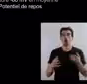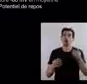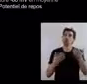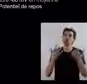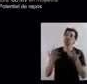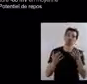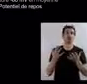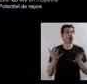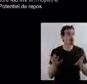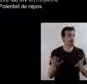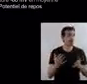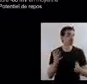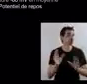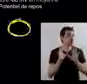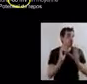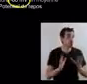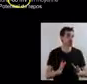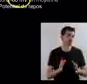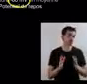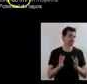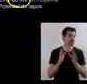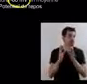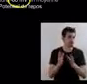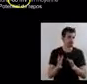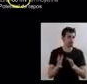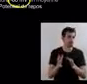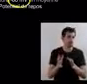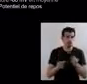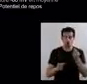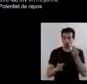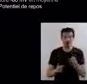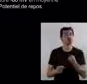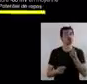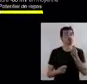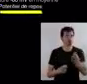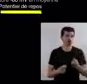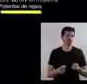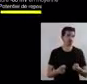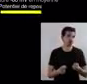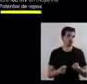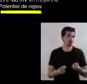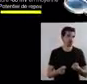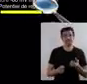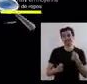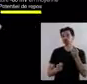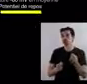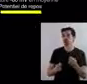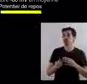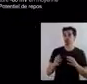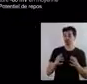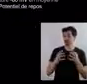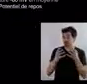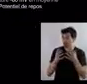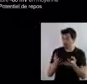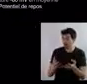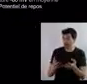potentiel. On mesure en moyenne autour de moins 60 millivolts. On parle de potentiel de repos. Quand on zoome au